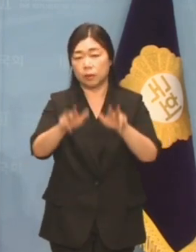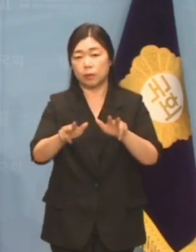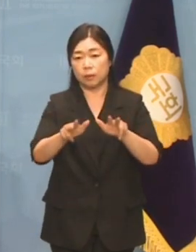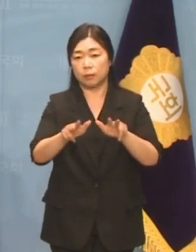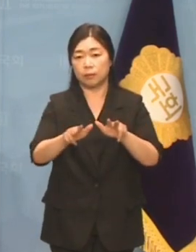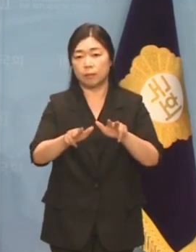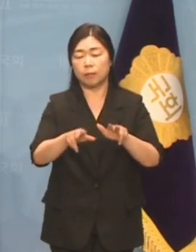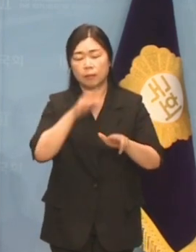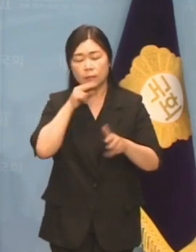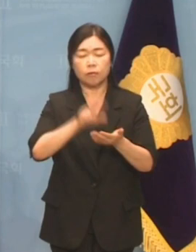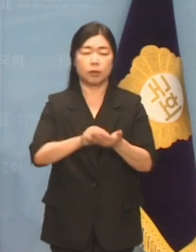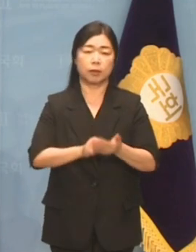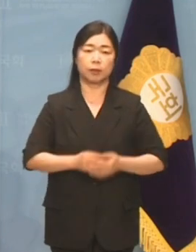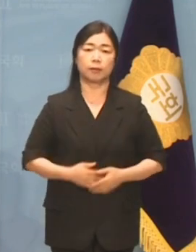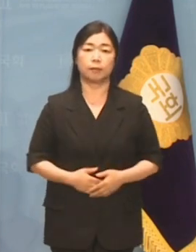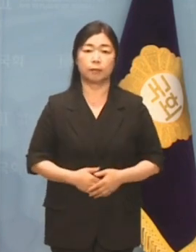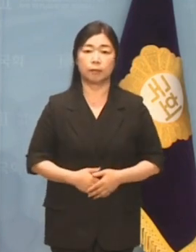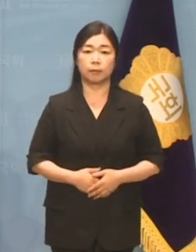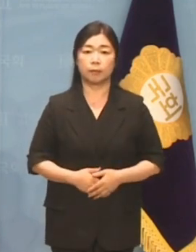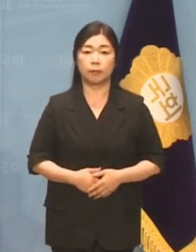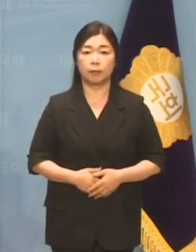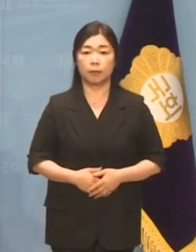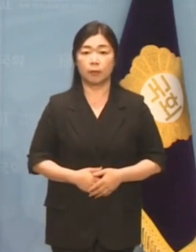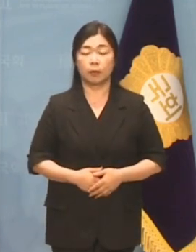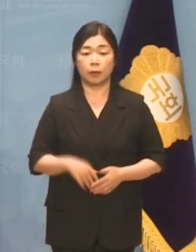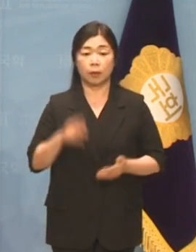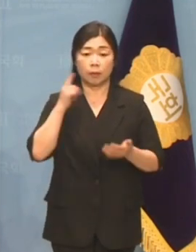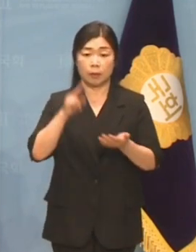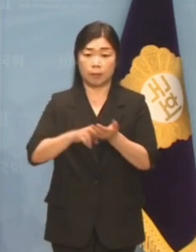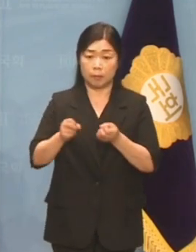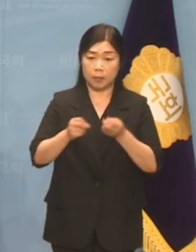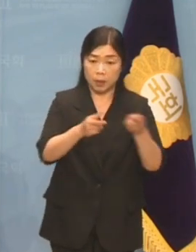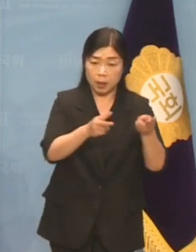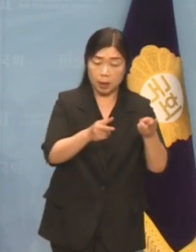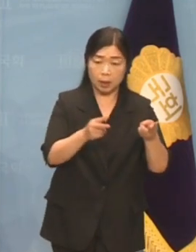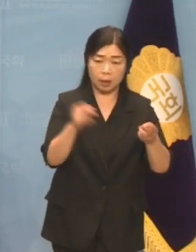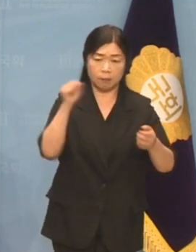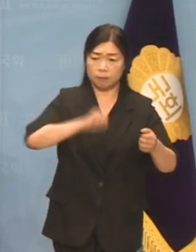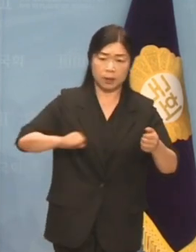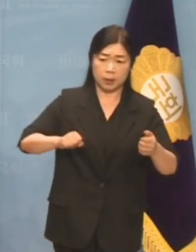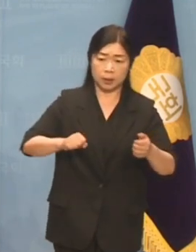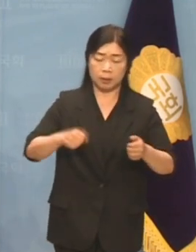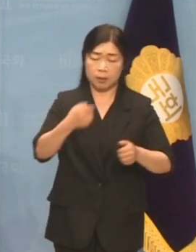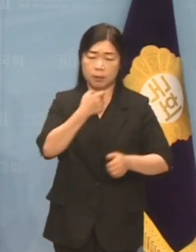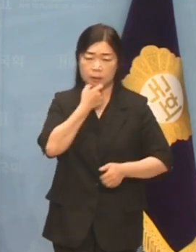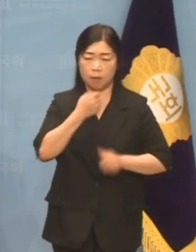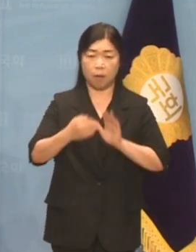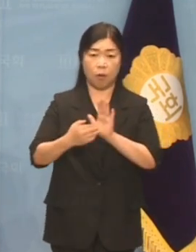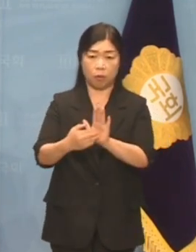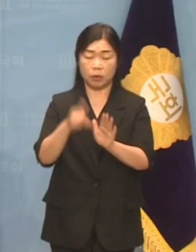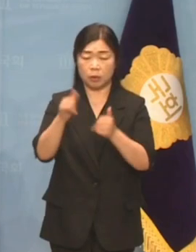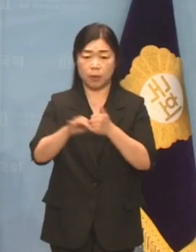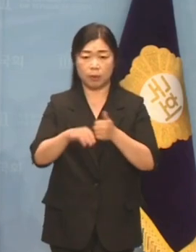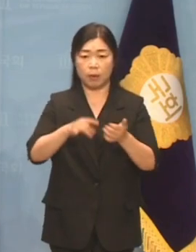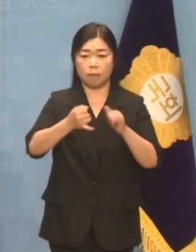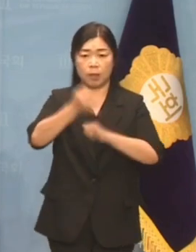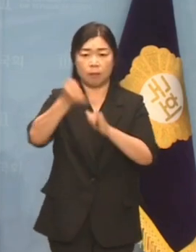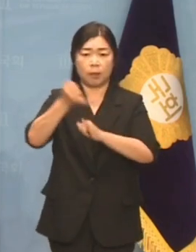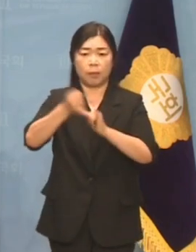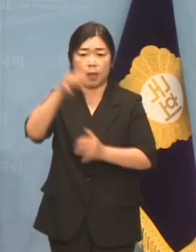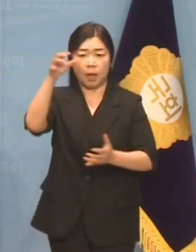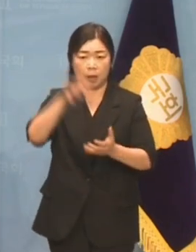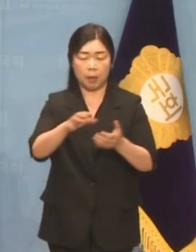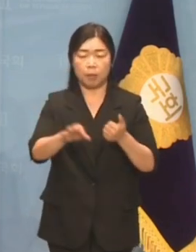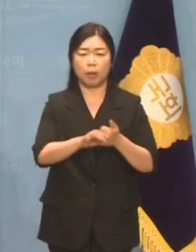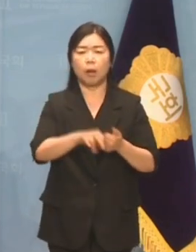또한 불보듯 뻔합니다. 납부 회피 발생에 따른 선의의 납부자 권리 침해 문제, 체납 처분에 대한